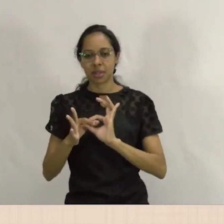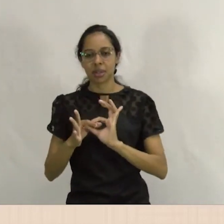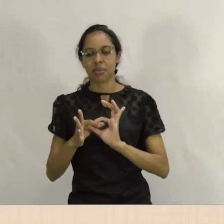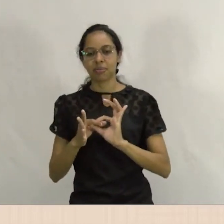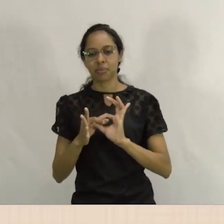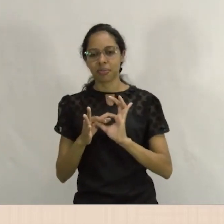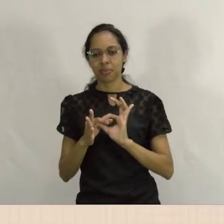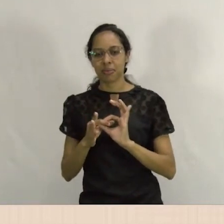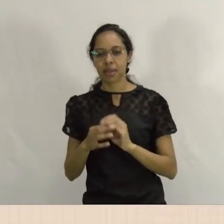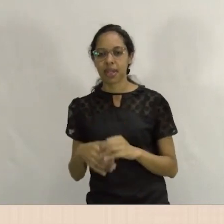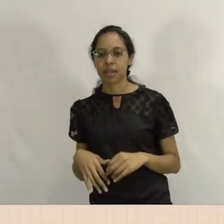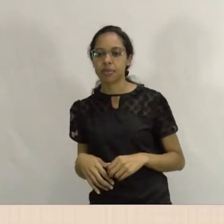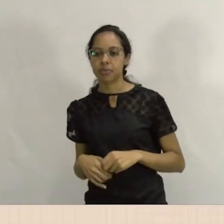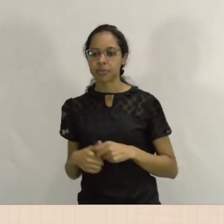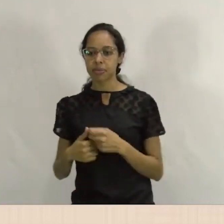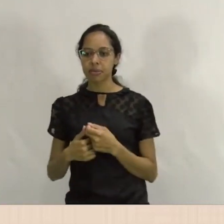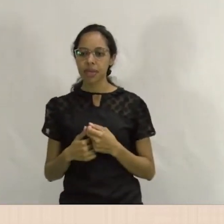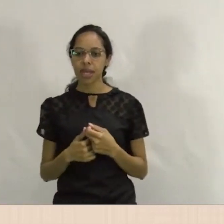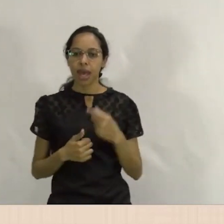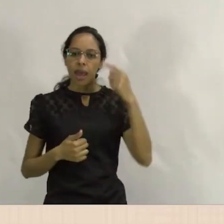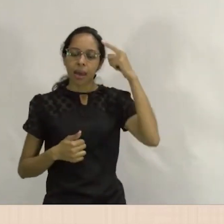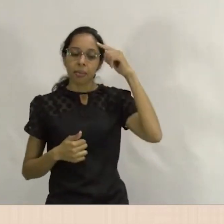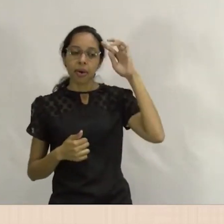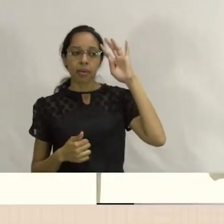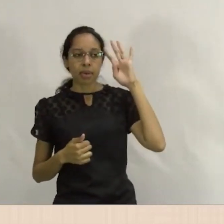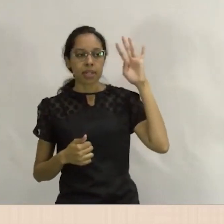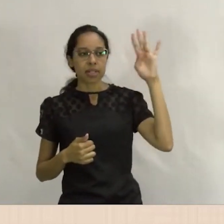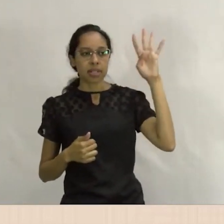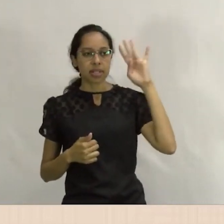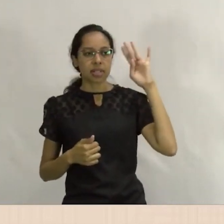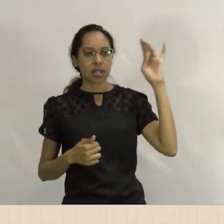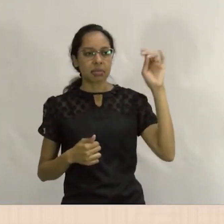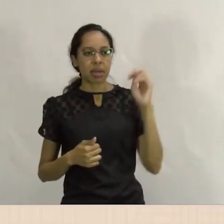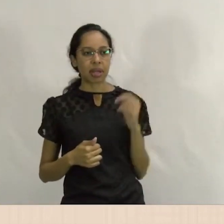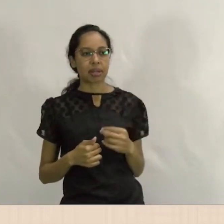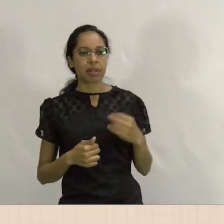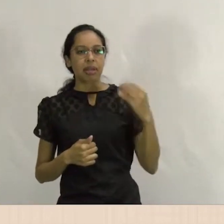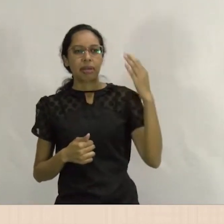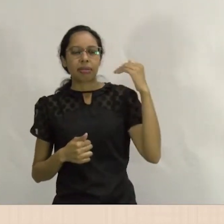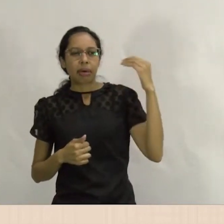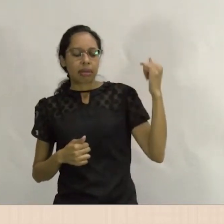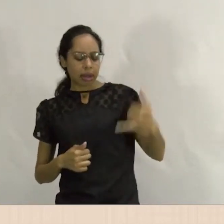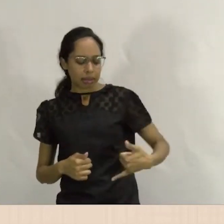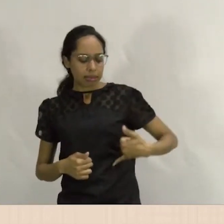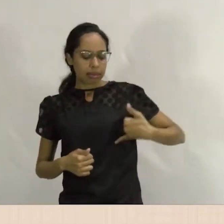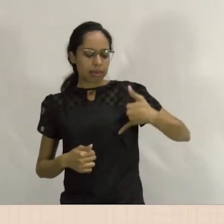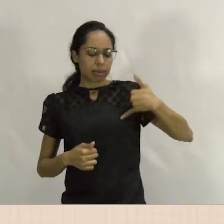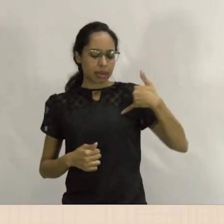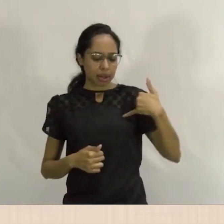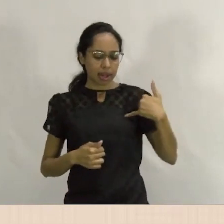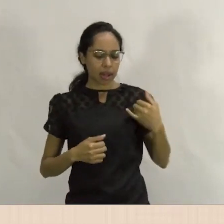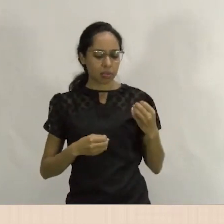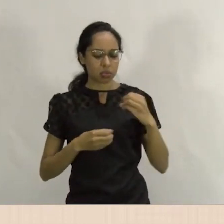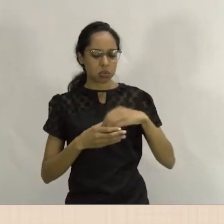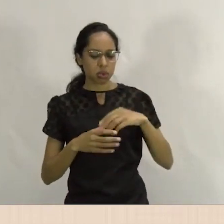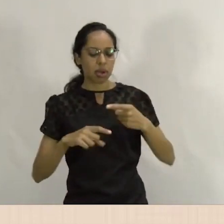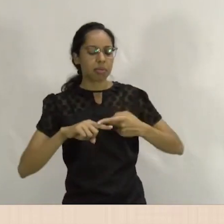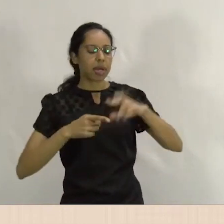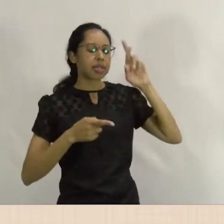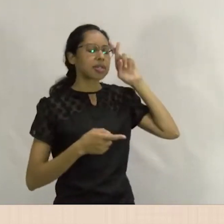A minha mente era cheia de vaidade dos meus pensamentos. Venha encher com a tua